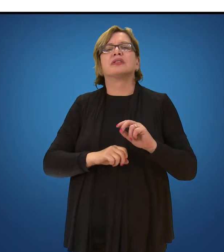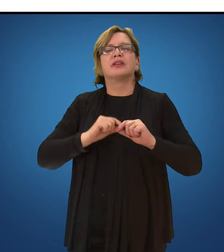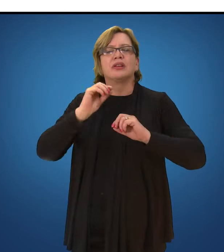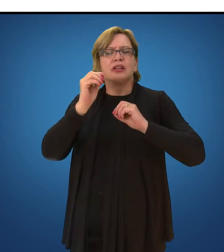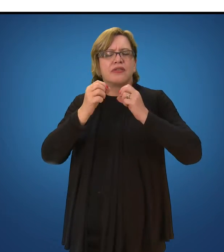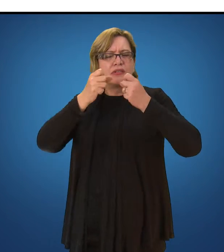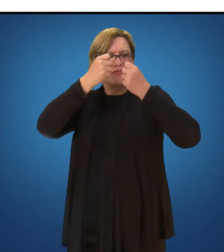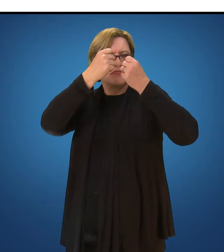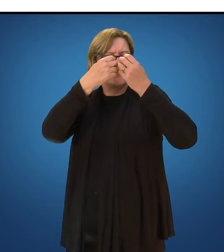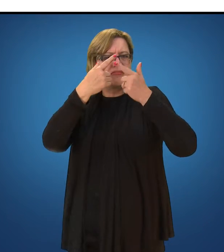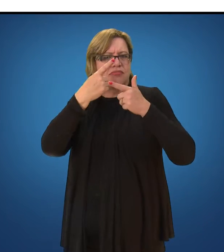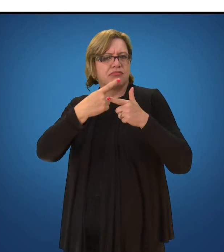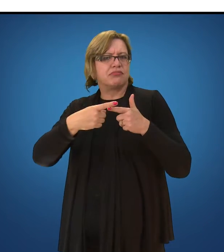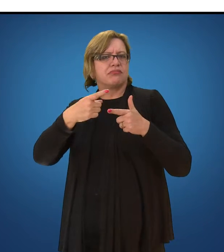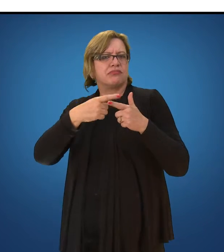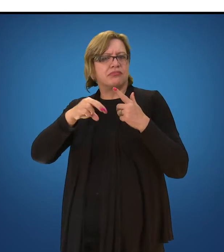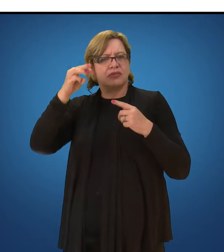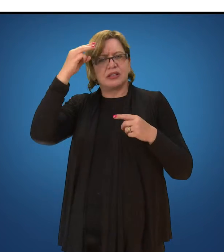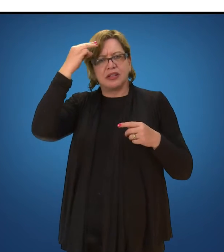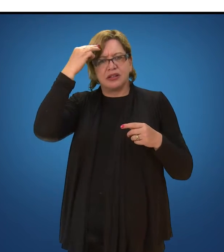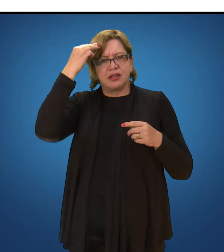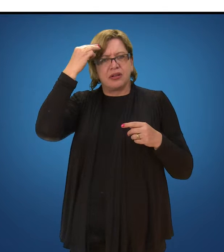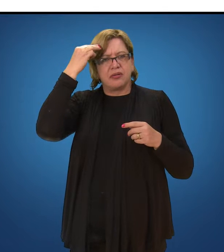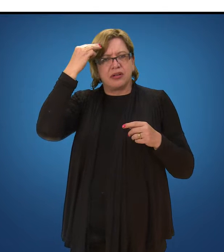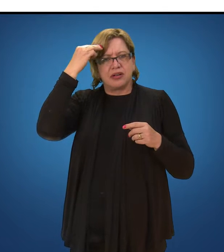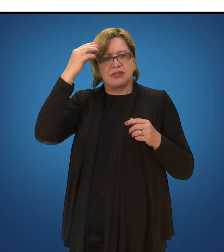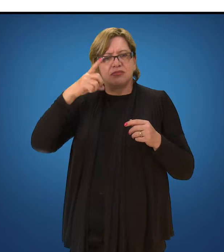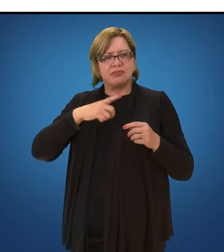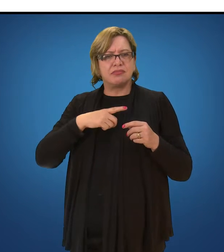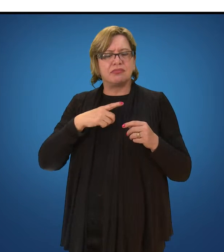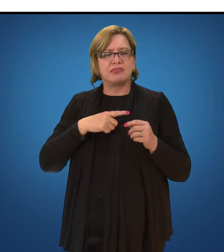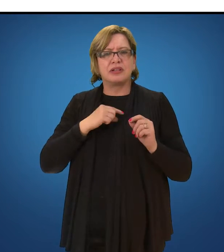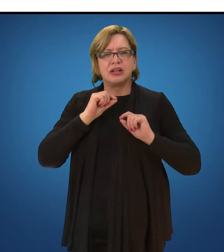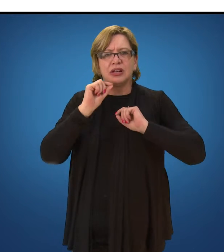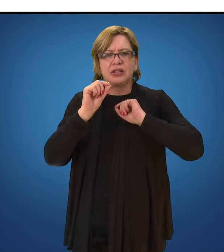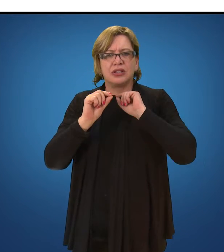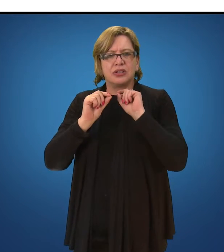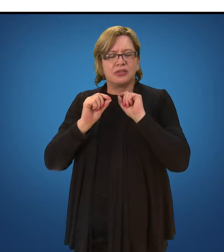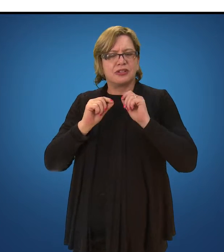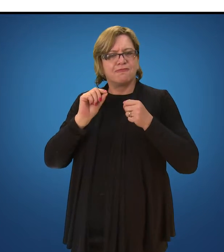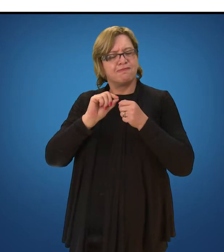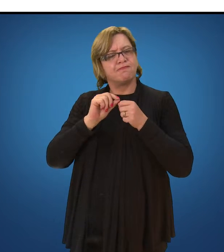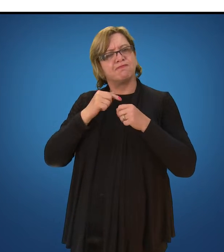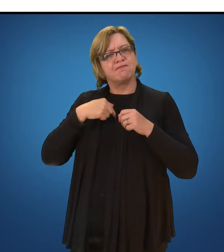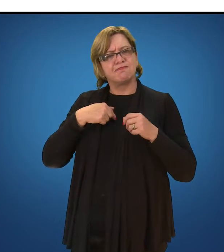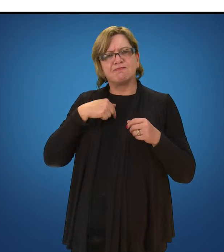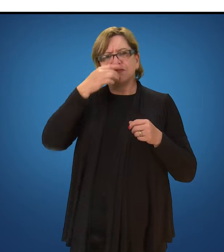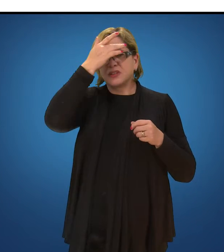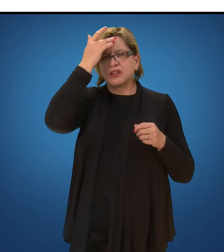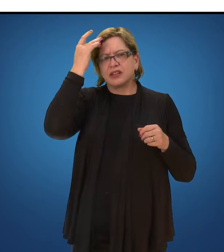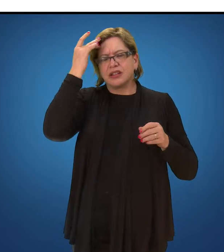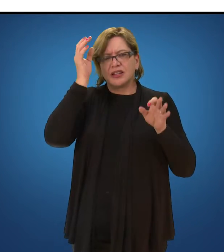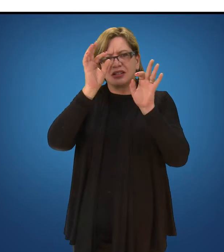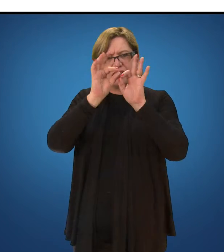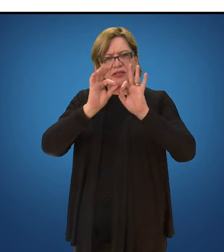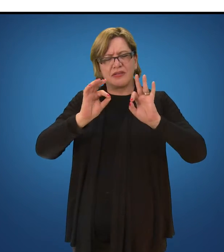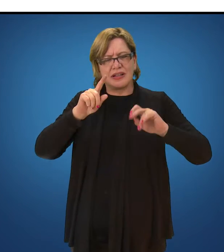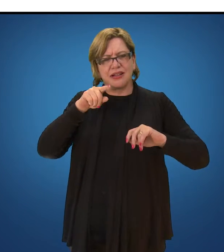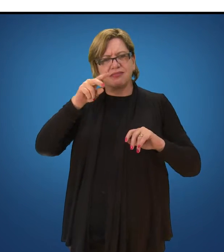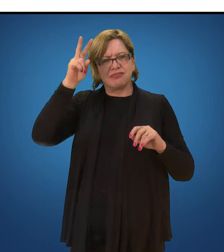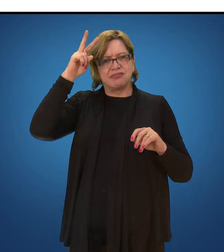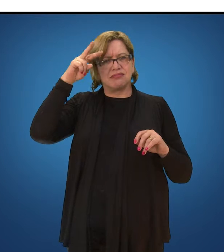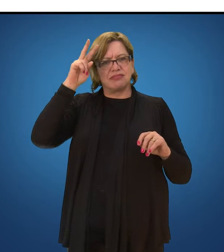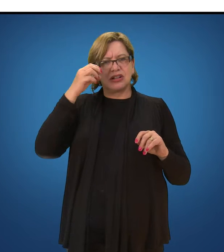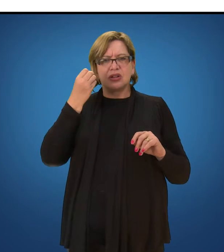elementos problemáticos que a memória apresenta, que aquilo que nos constitui não é simplesmente a lembrança